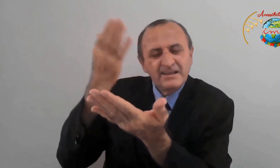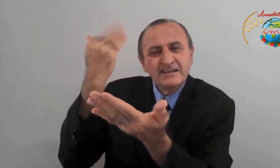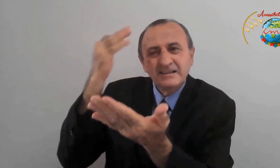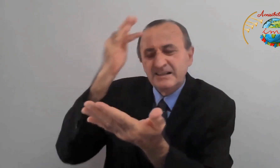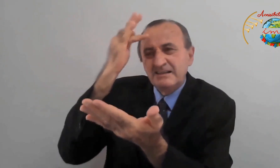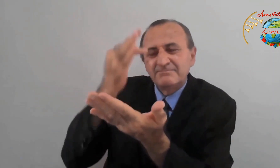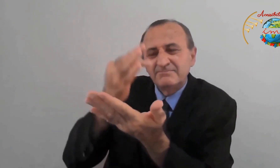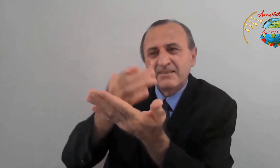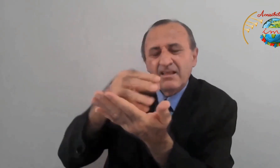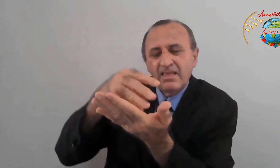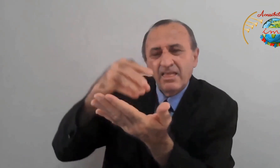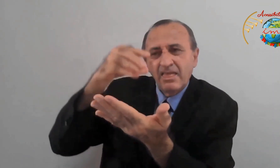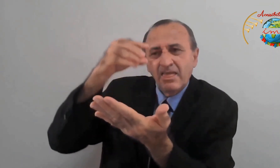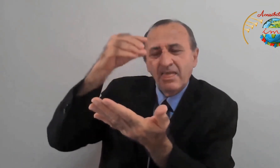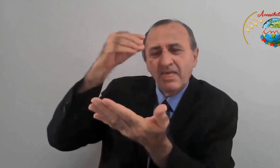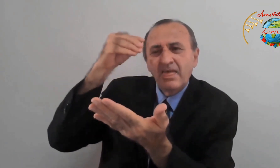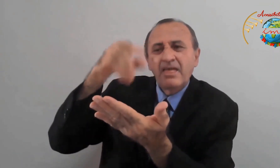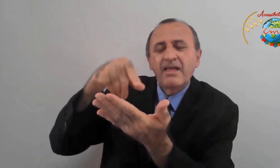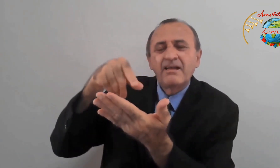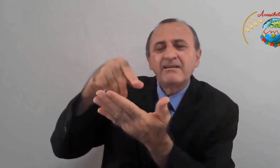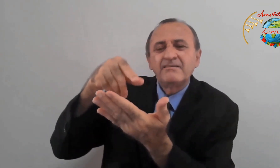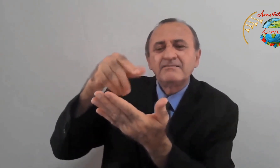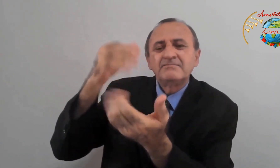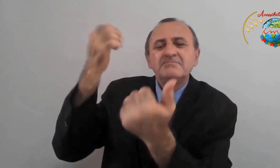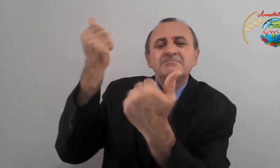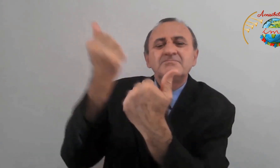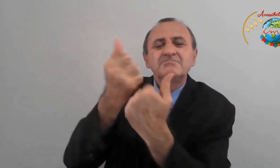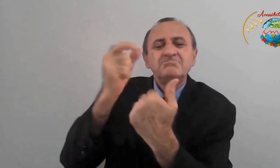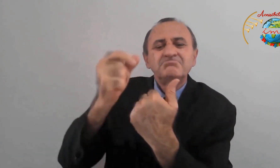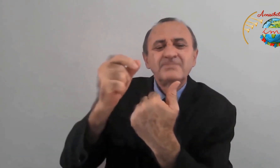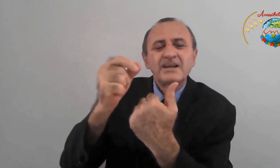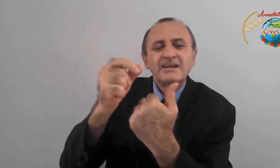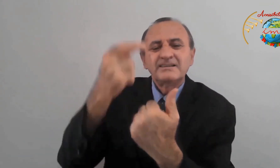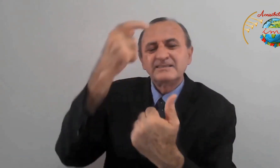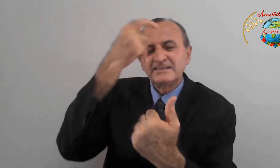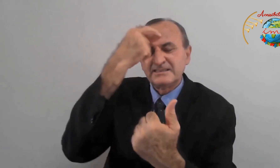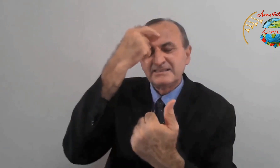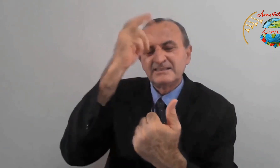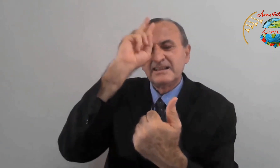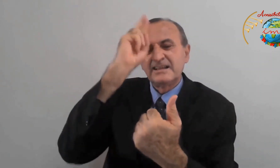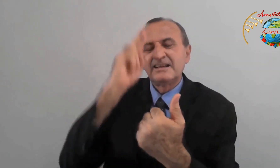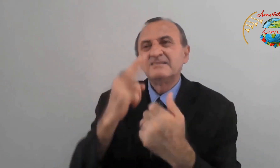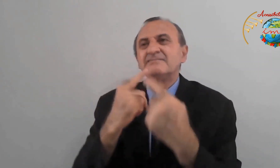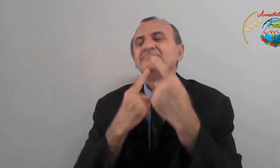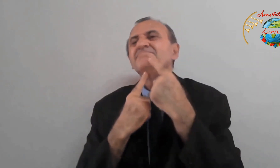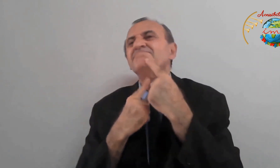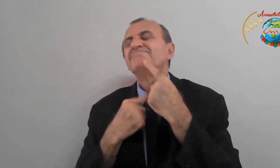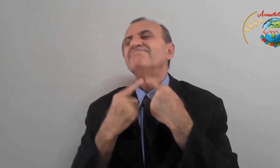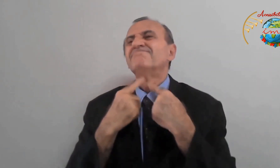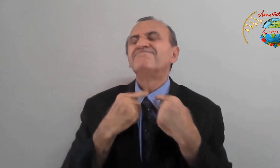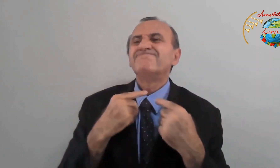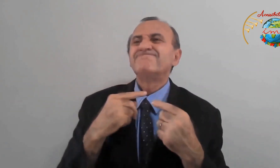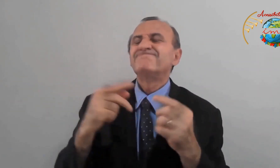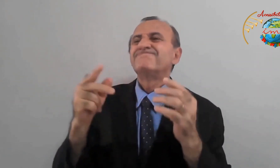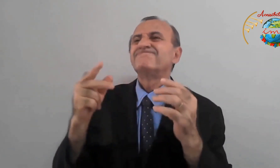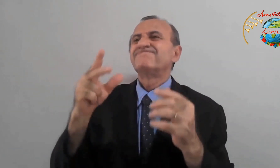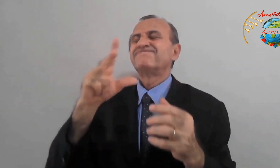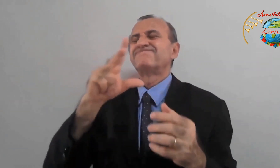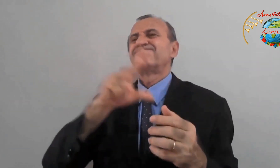Então a fé antes foi se enfraquecendo e sendo substituído o quê? Pela razão, pela vontade